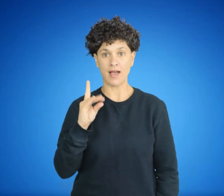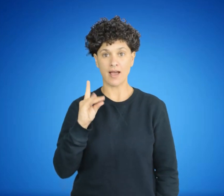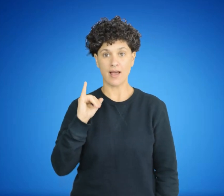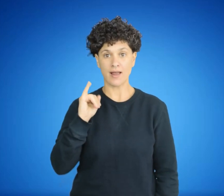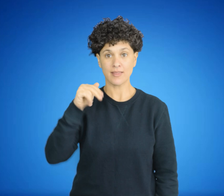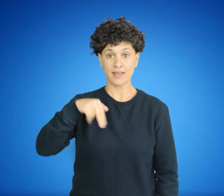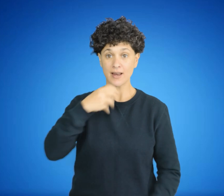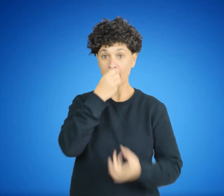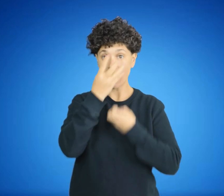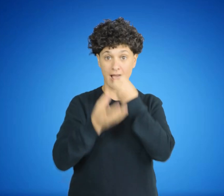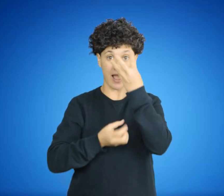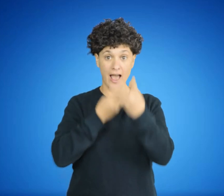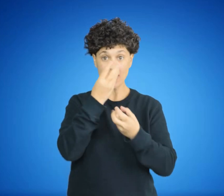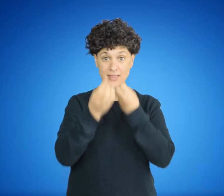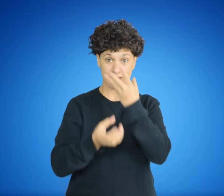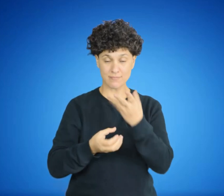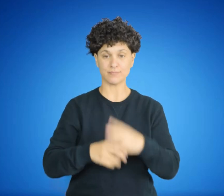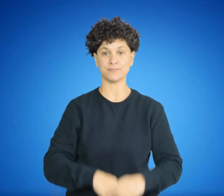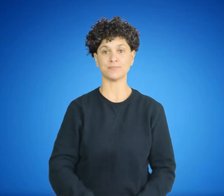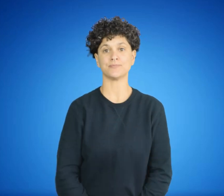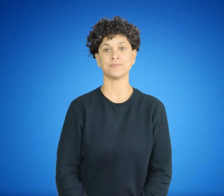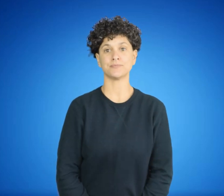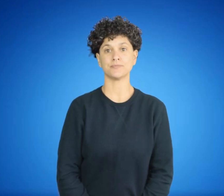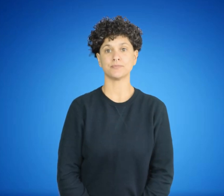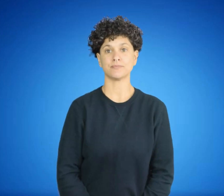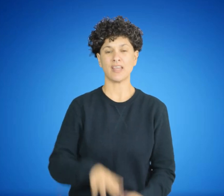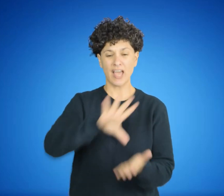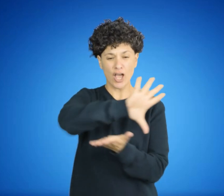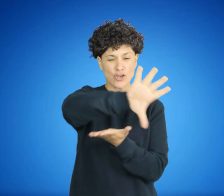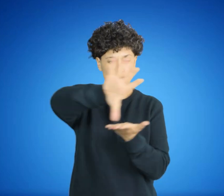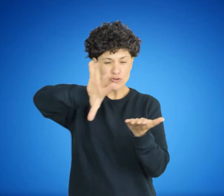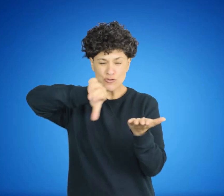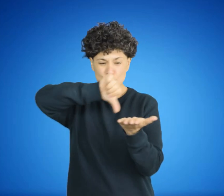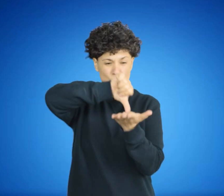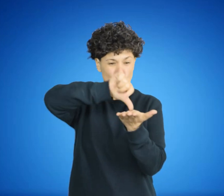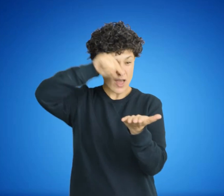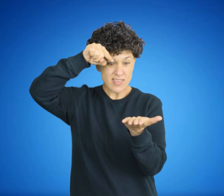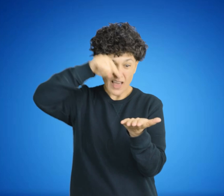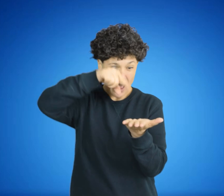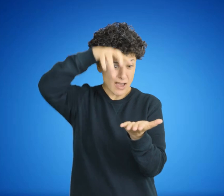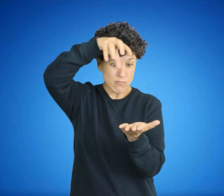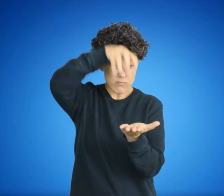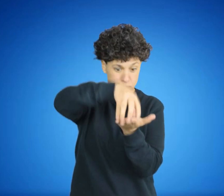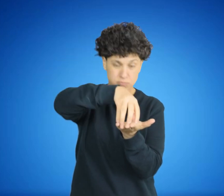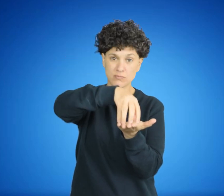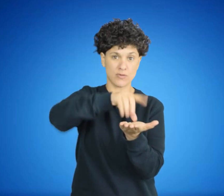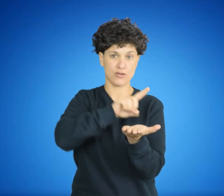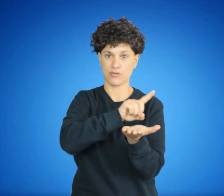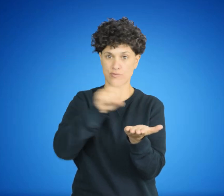a la existencia de un jardín en dicha propiedad que era el lugar favorito de encuentro de sus miembros la escuela de epicuro